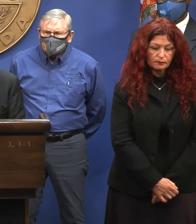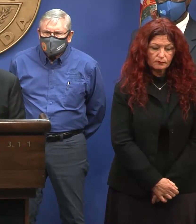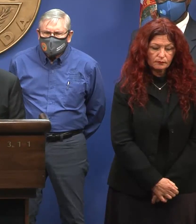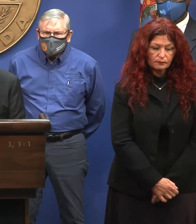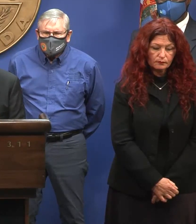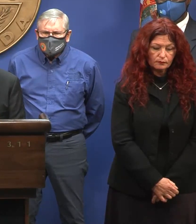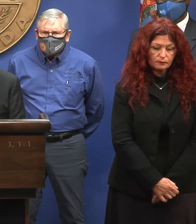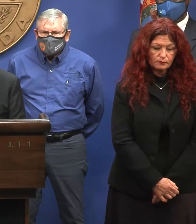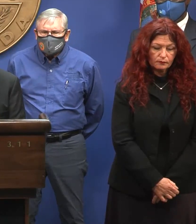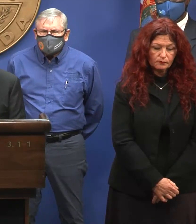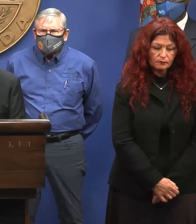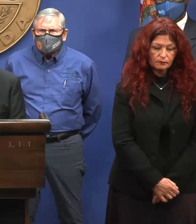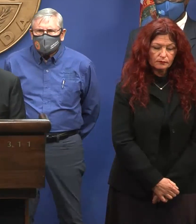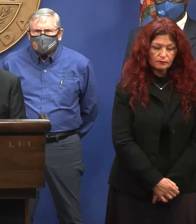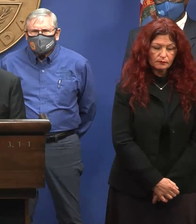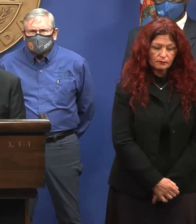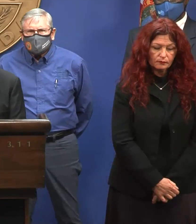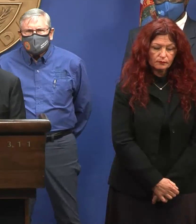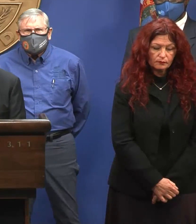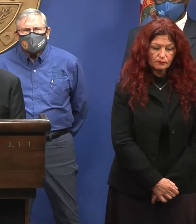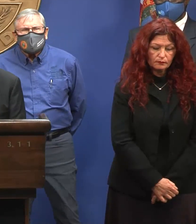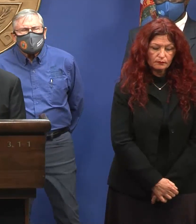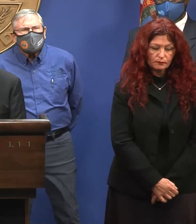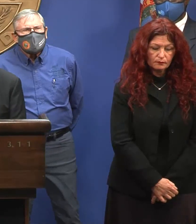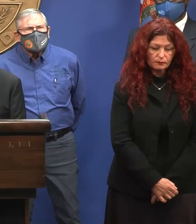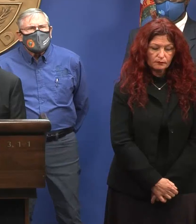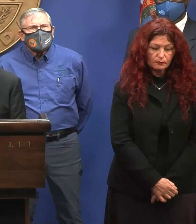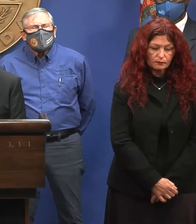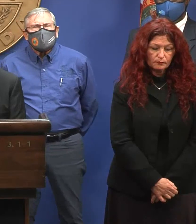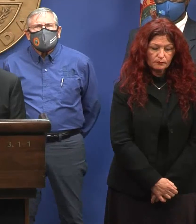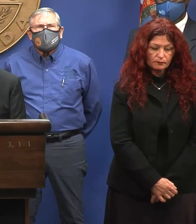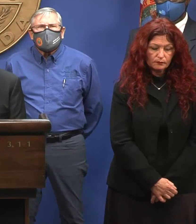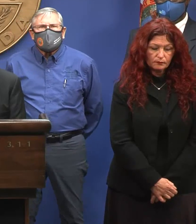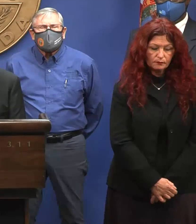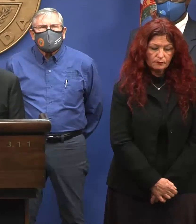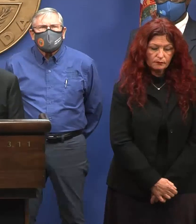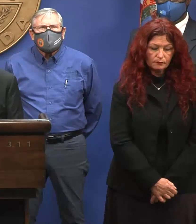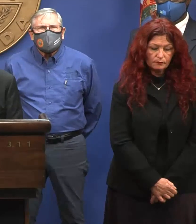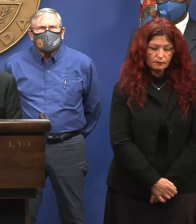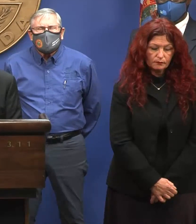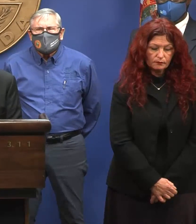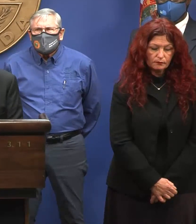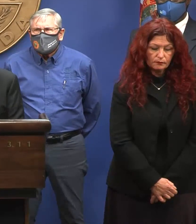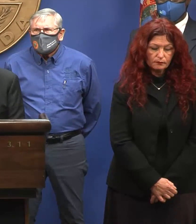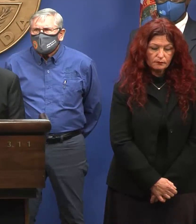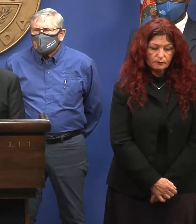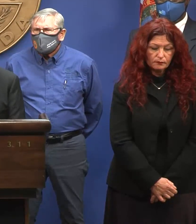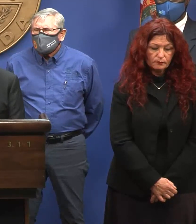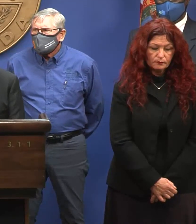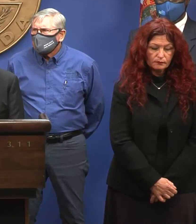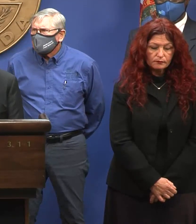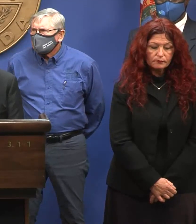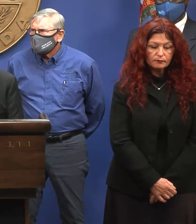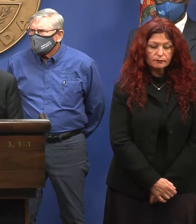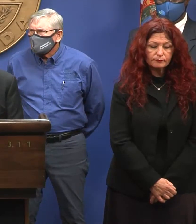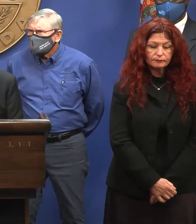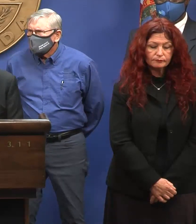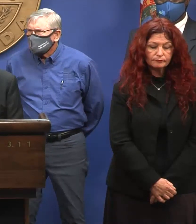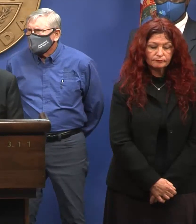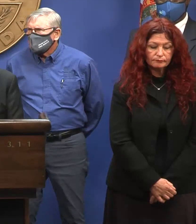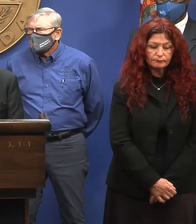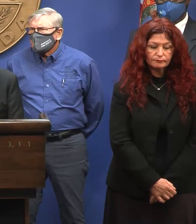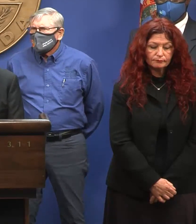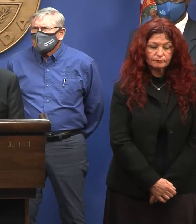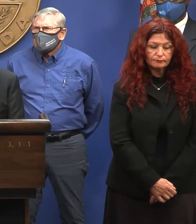importante que estén en comunicaciones debido a la tormenta y a la forma que cambian. Mira, estamos muy agradecidos a Dios que no